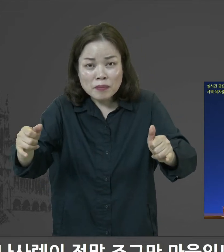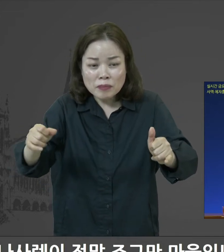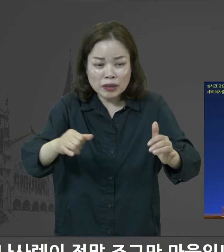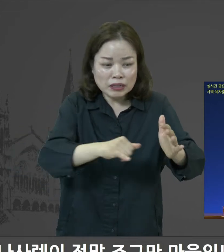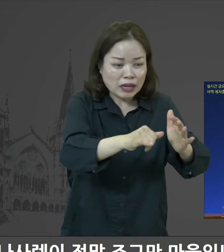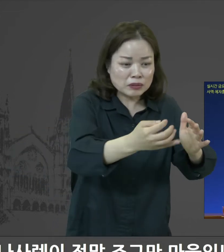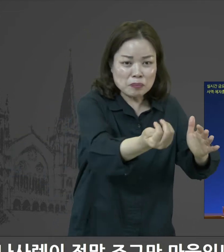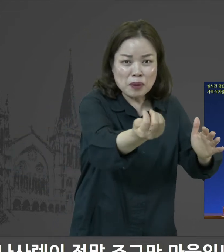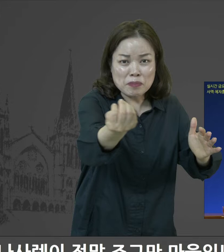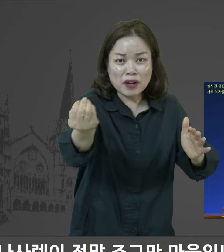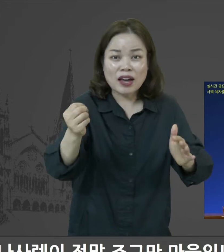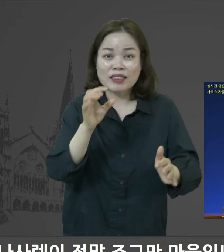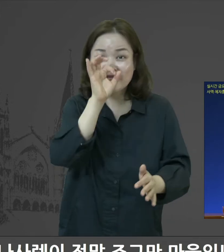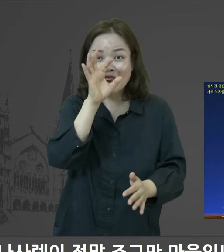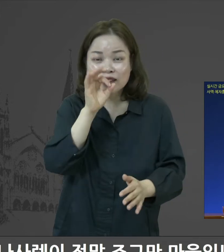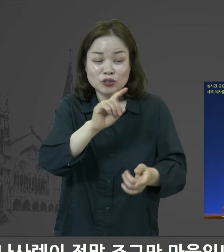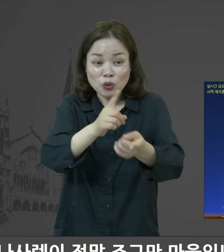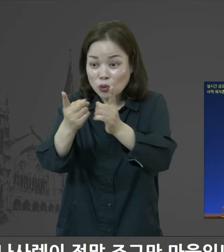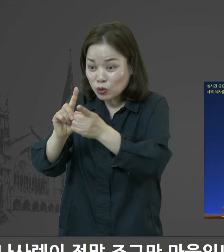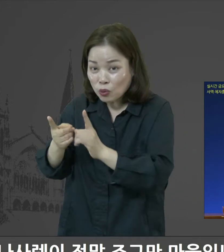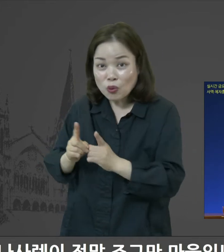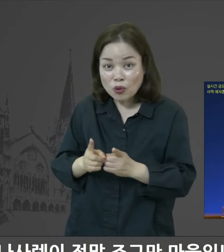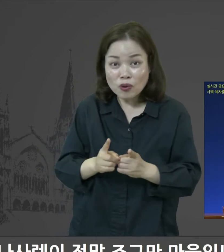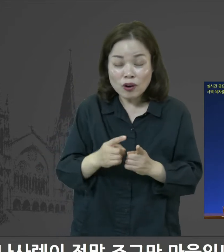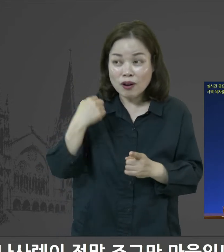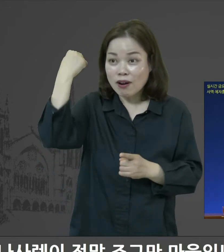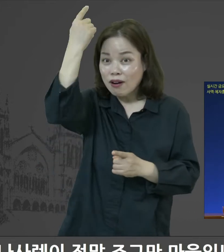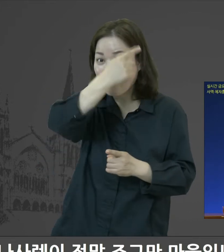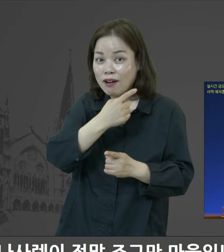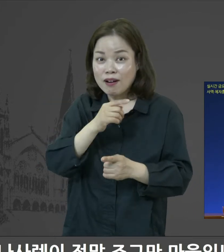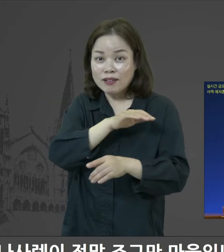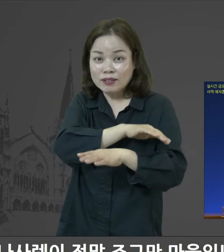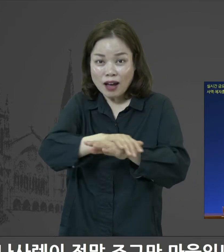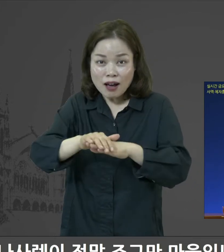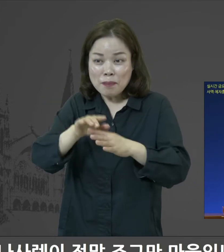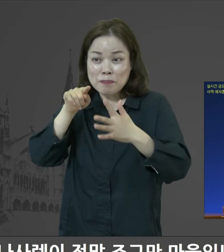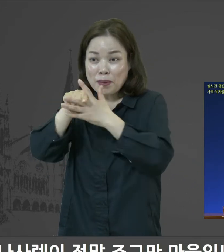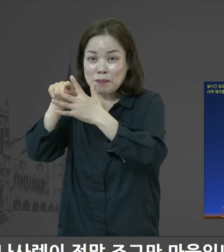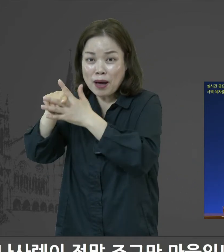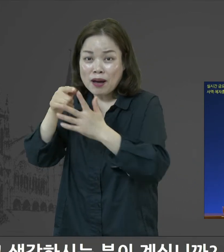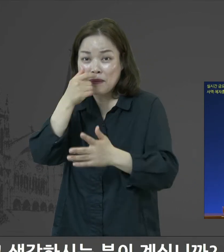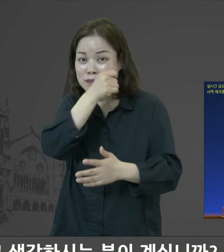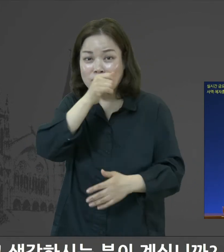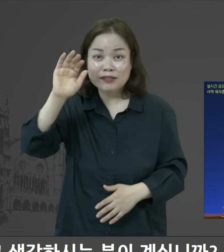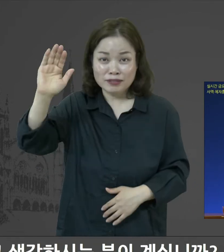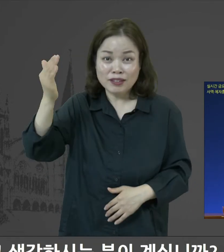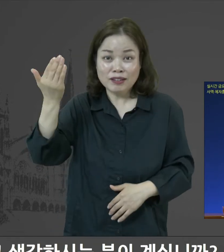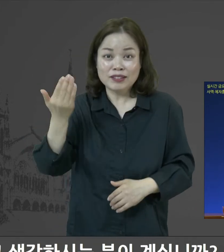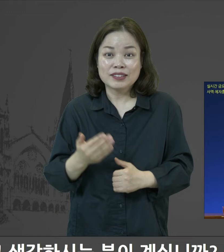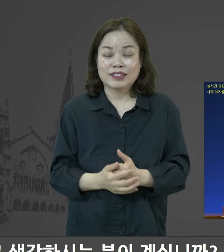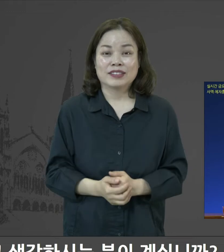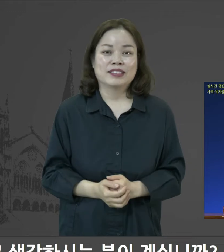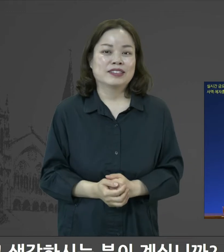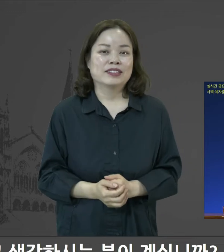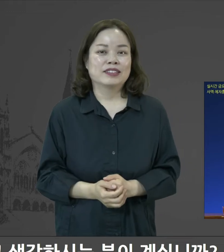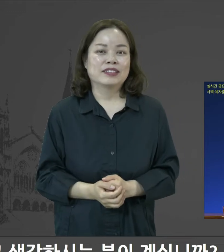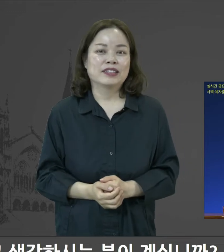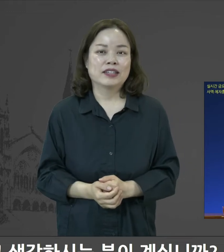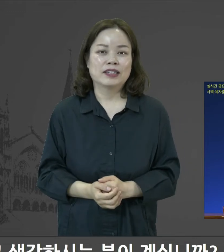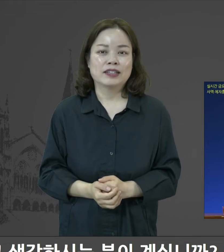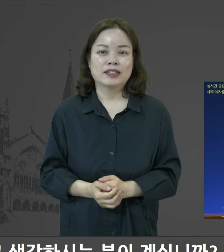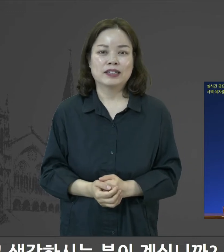가정이 되질 않아요. 서로 얼굴을 다 아는 그런 사람들이란 뜻입니다.